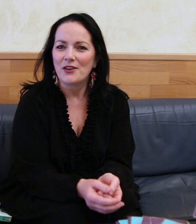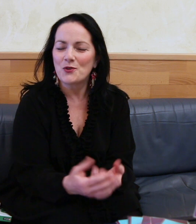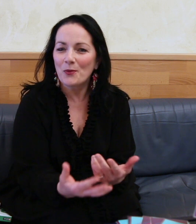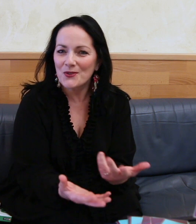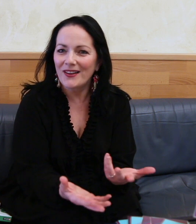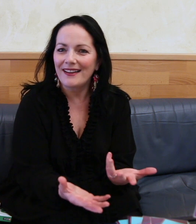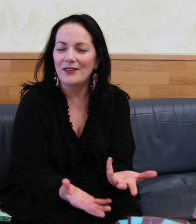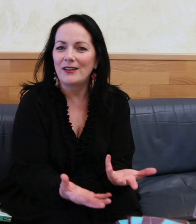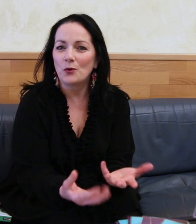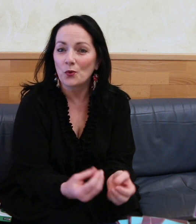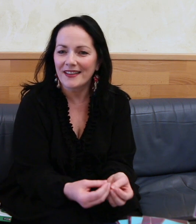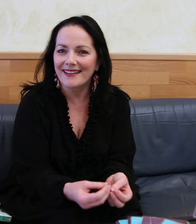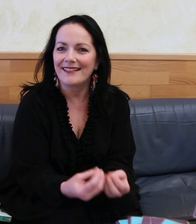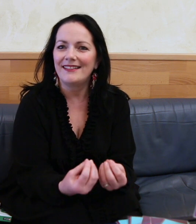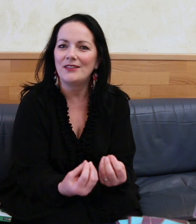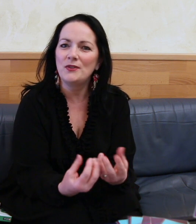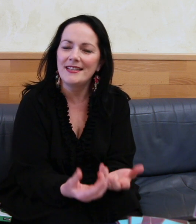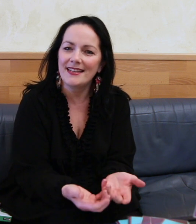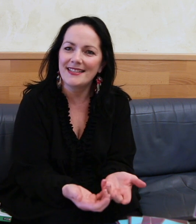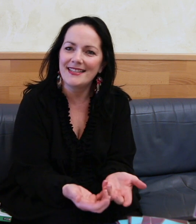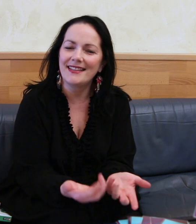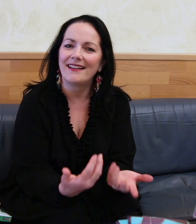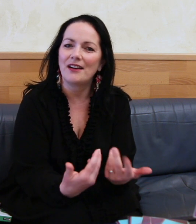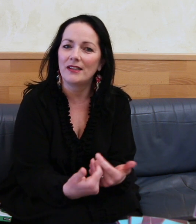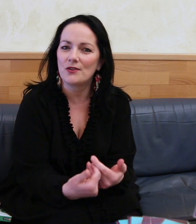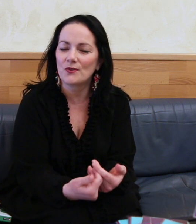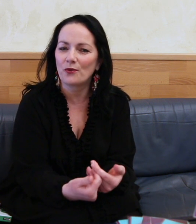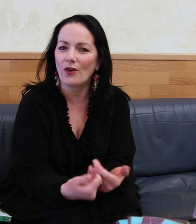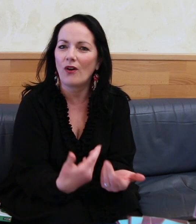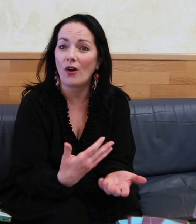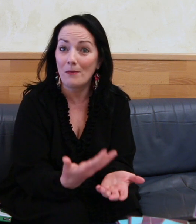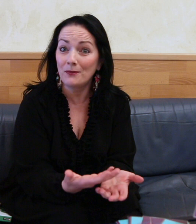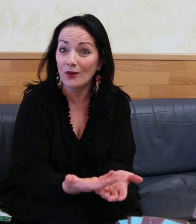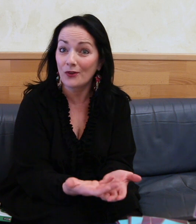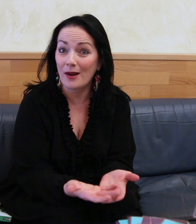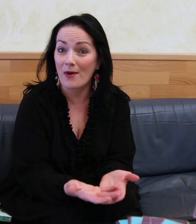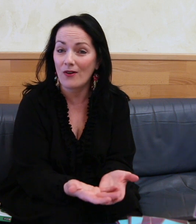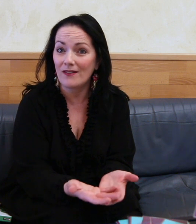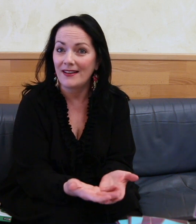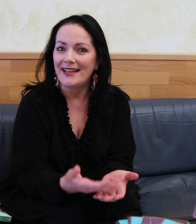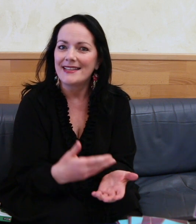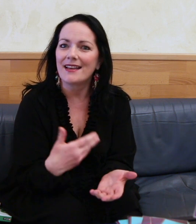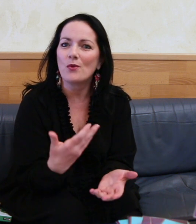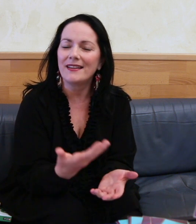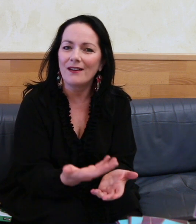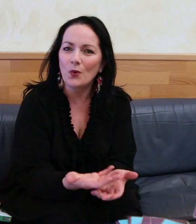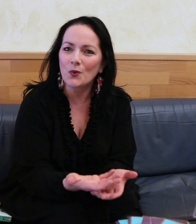Je pense que au contraire, utiliser les signes avec les jeunes enfants en même temps que la parole, c'est un moyen au